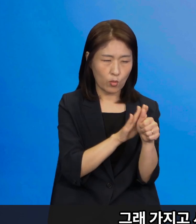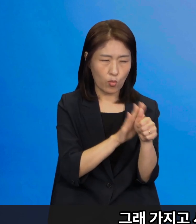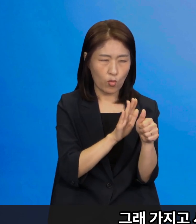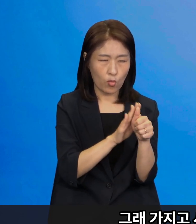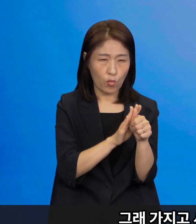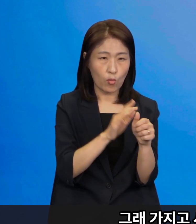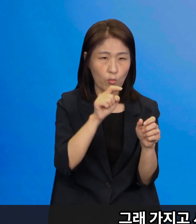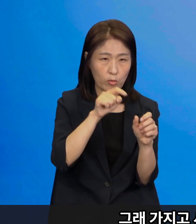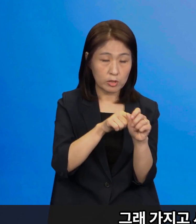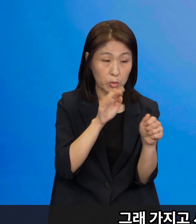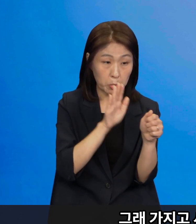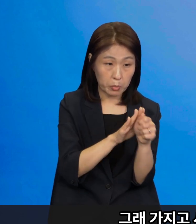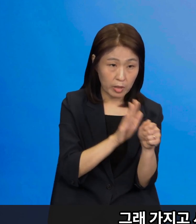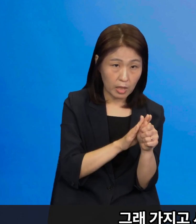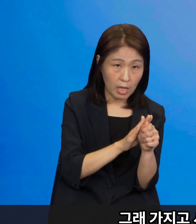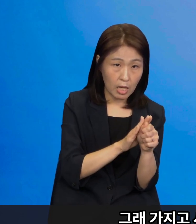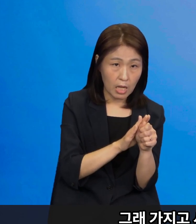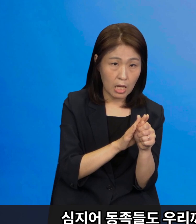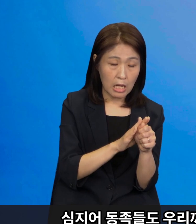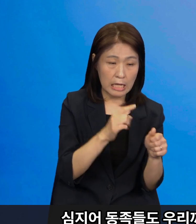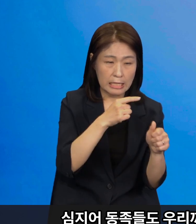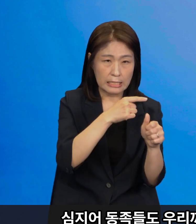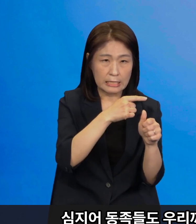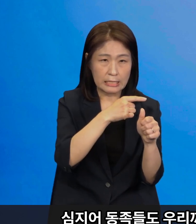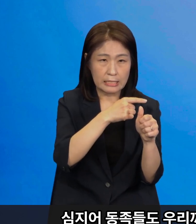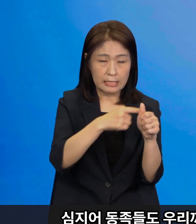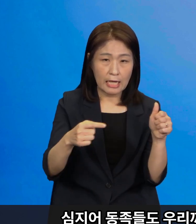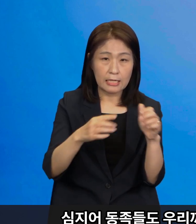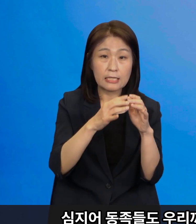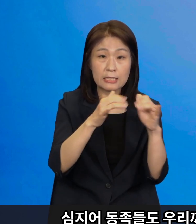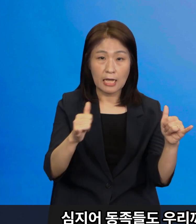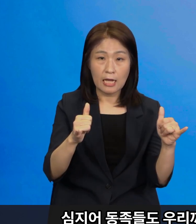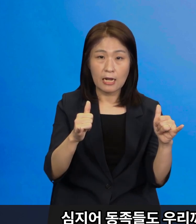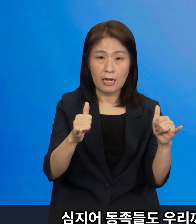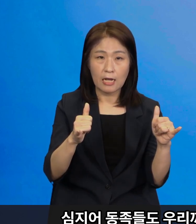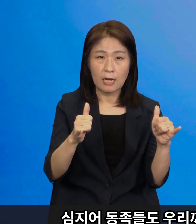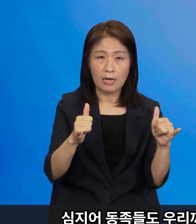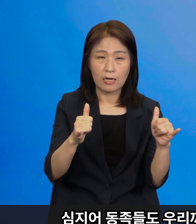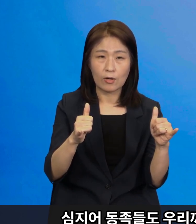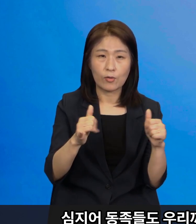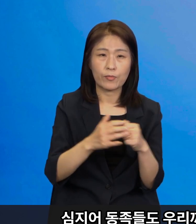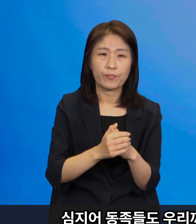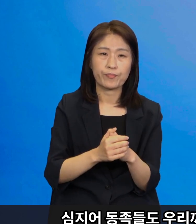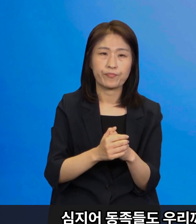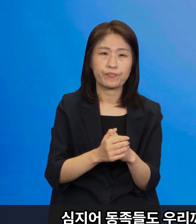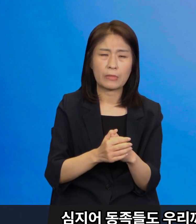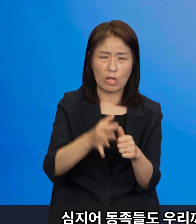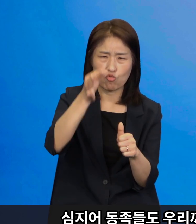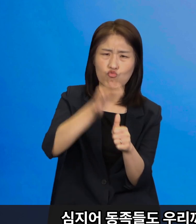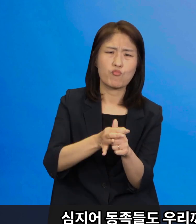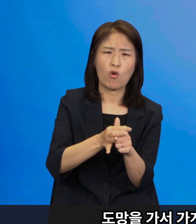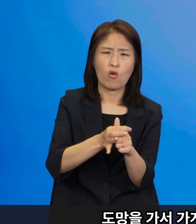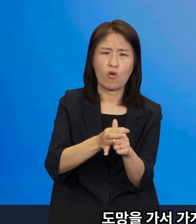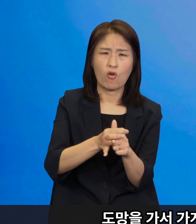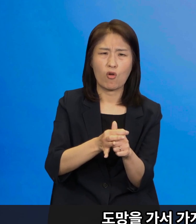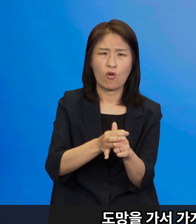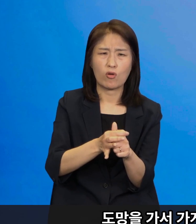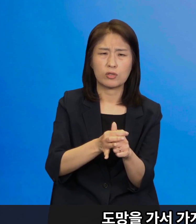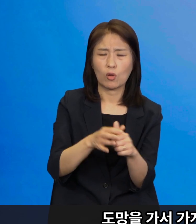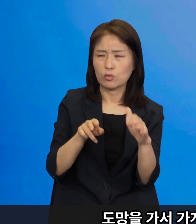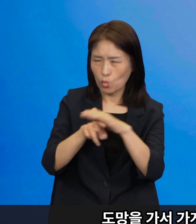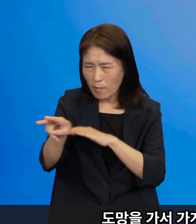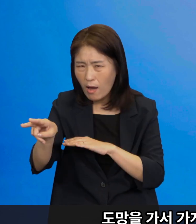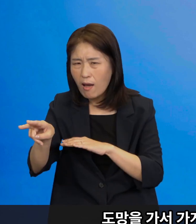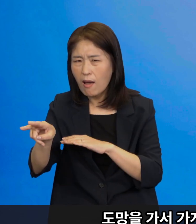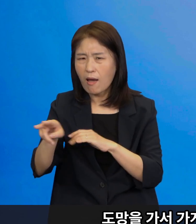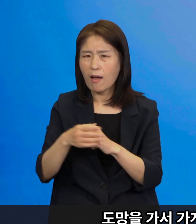그래가지고 사람이 죽어서 살인자라고, 심지어 동족들도 우리까지 죽이겠냐 이러면서 도망을 가서 가게 된